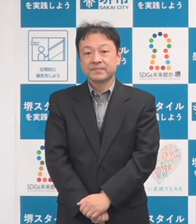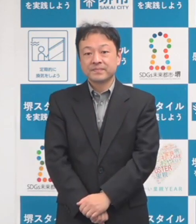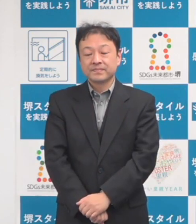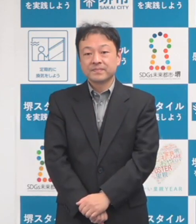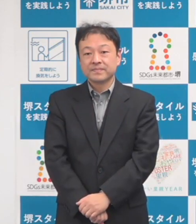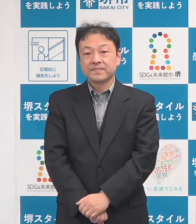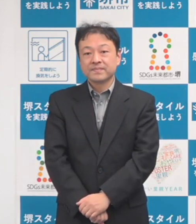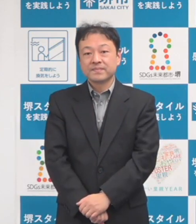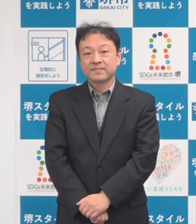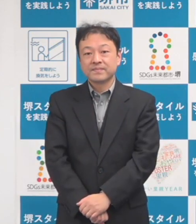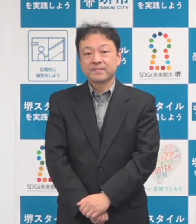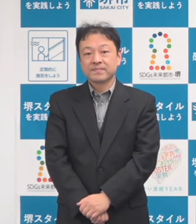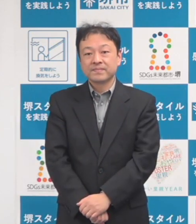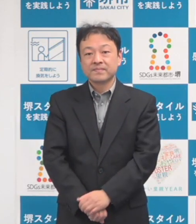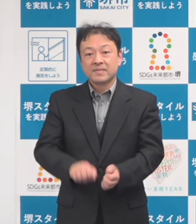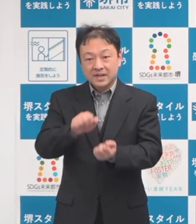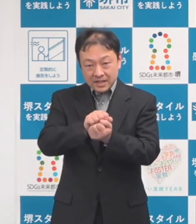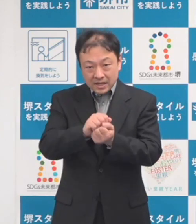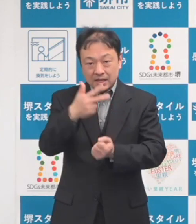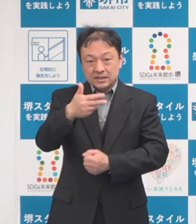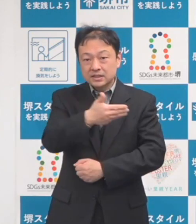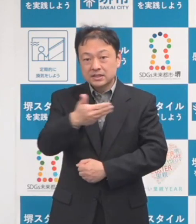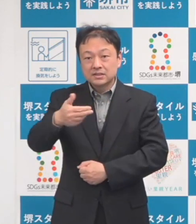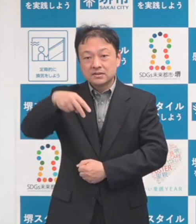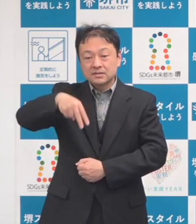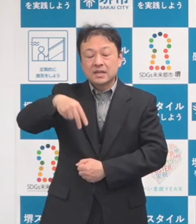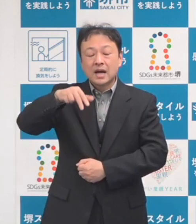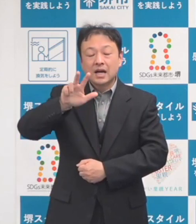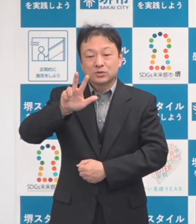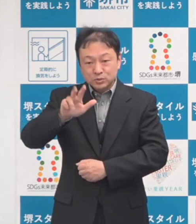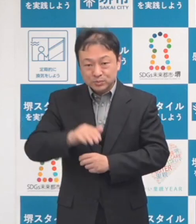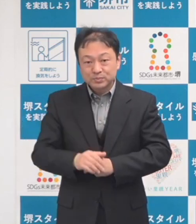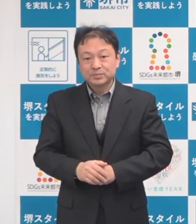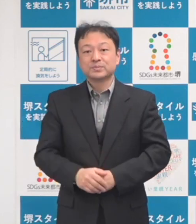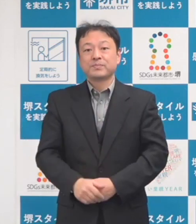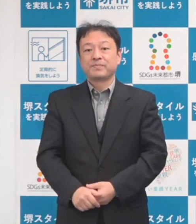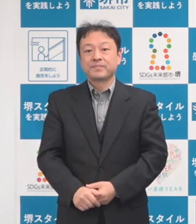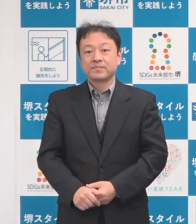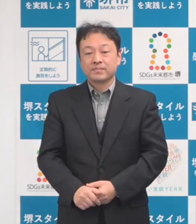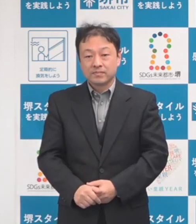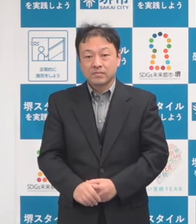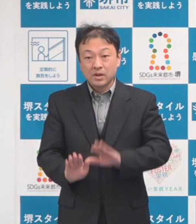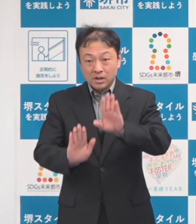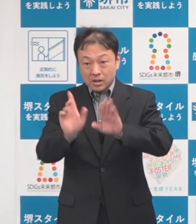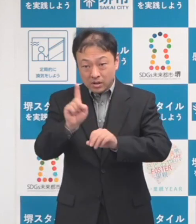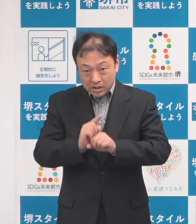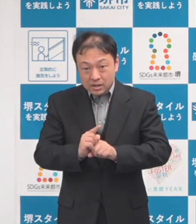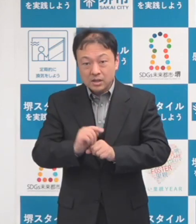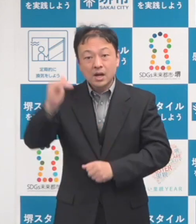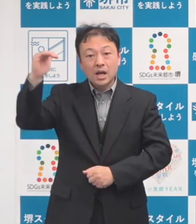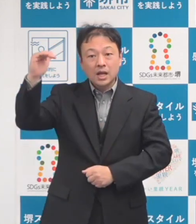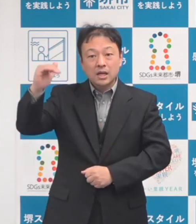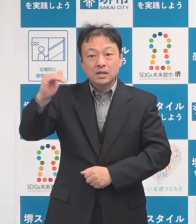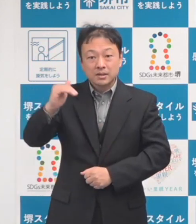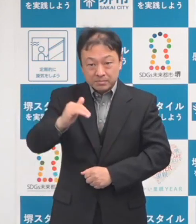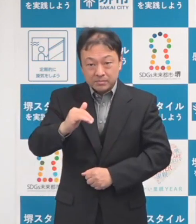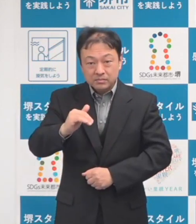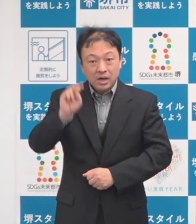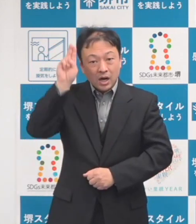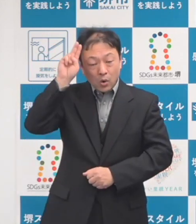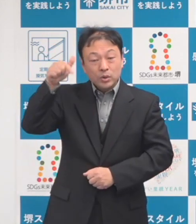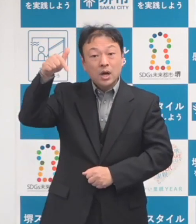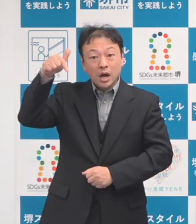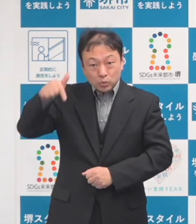はい、堺シグナルモニタリングとしてお示しをしている状況です。傾向としては減少傾向、大阪府